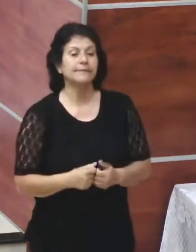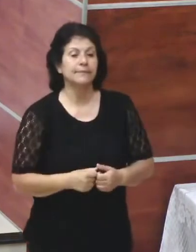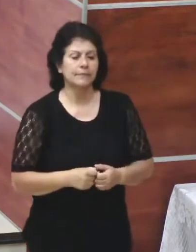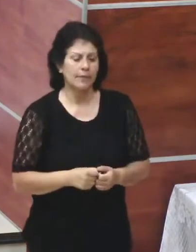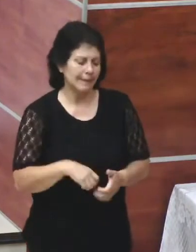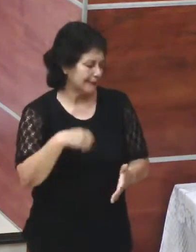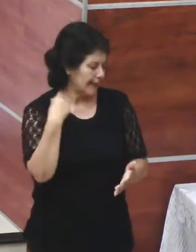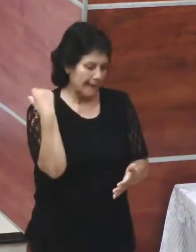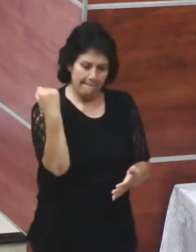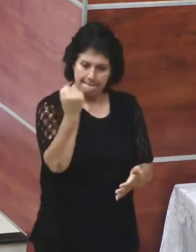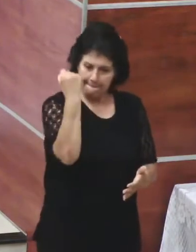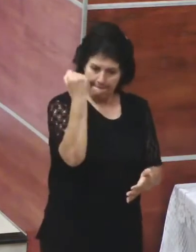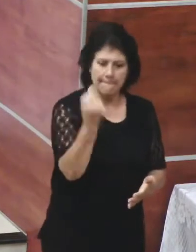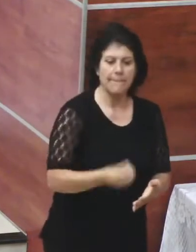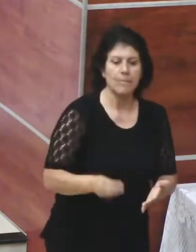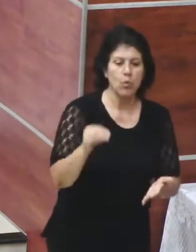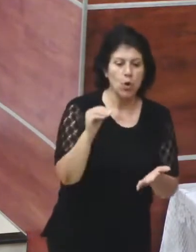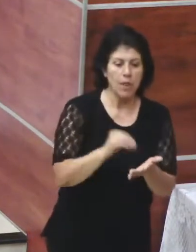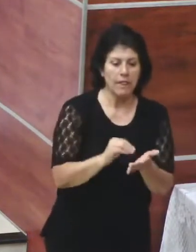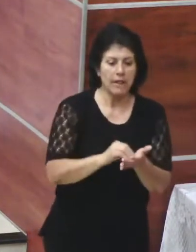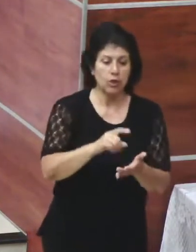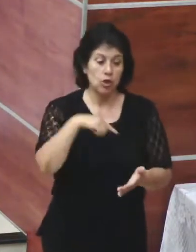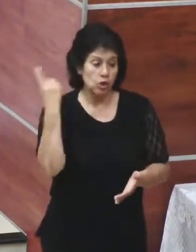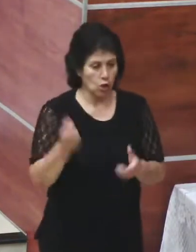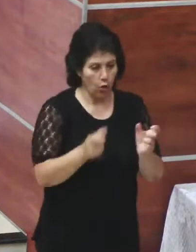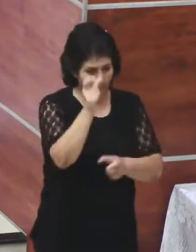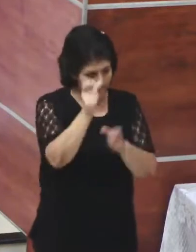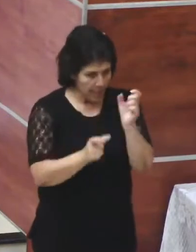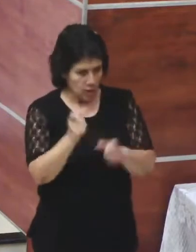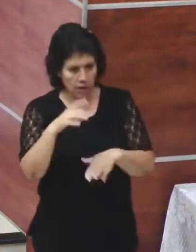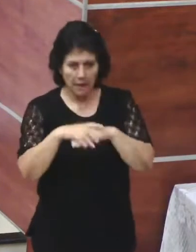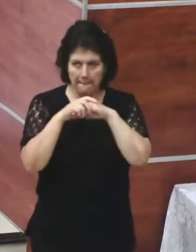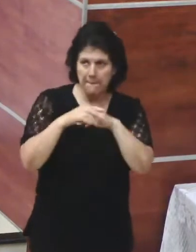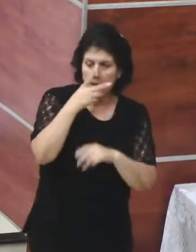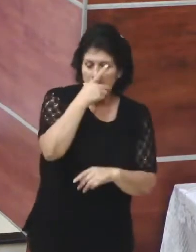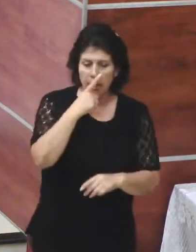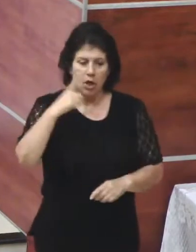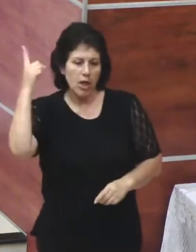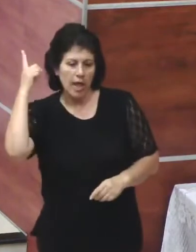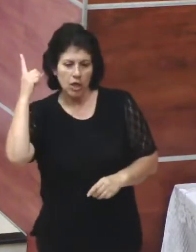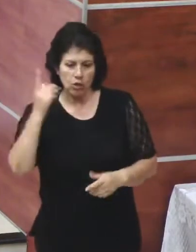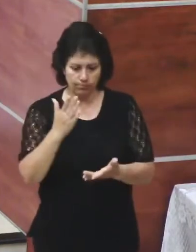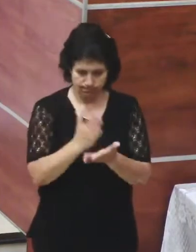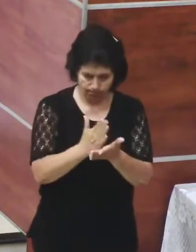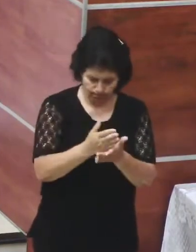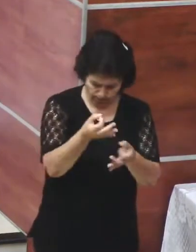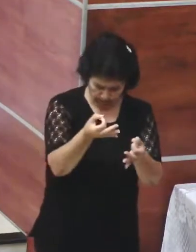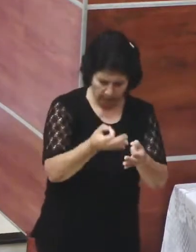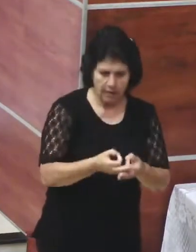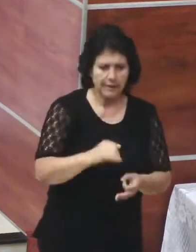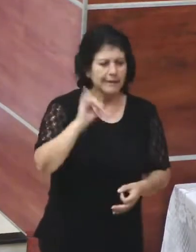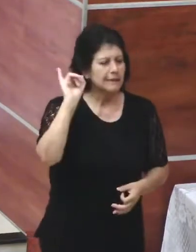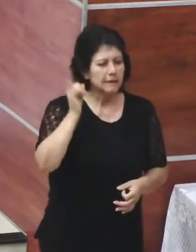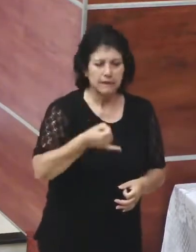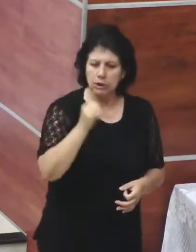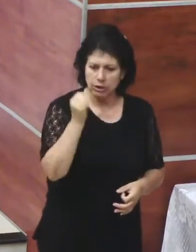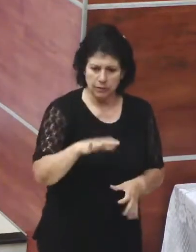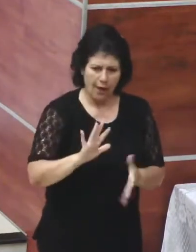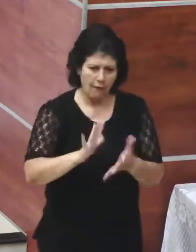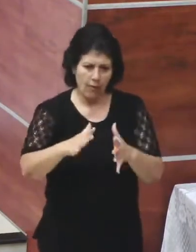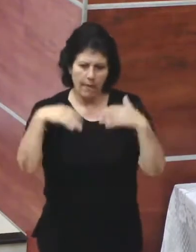más importantes que tenemos. Como cristianos tenemos disciplinas y las tenemos que usar y